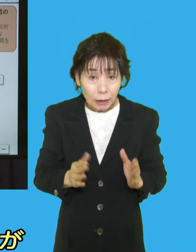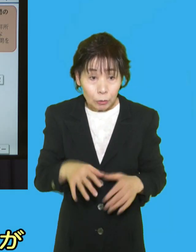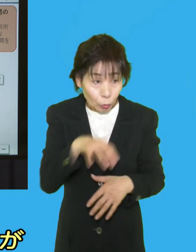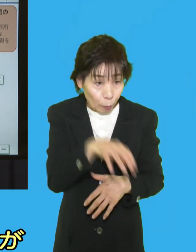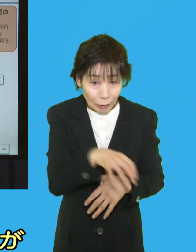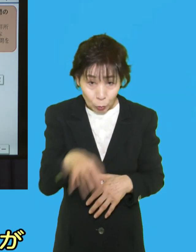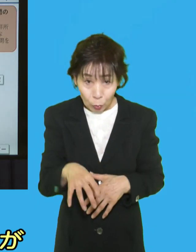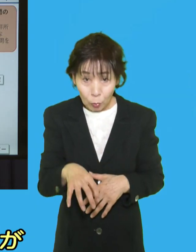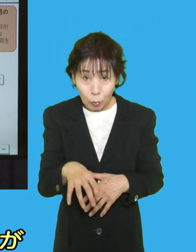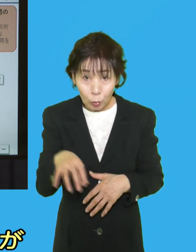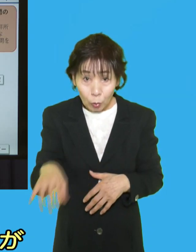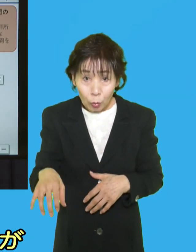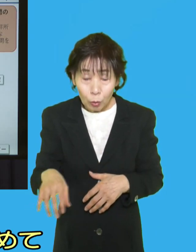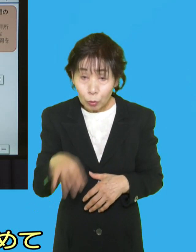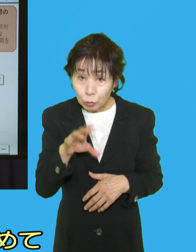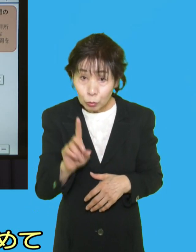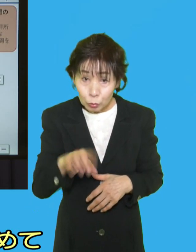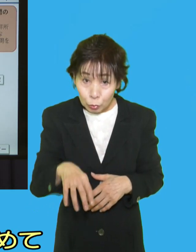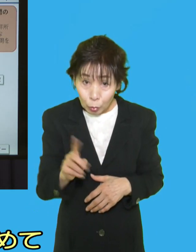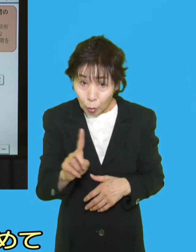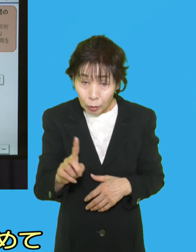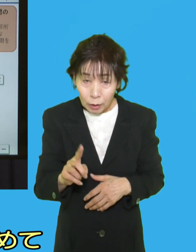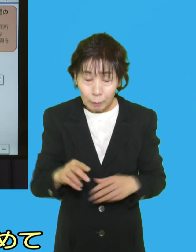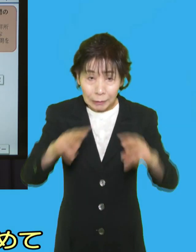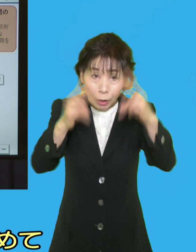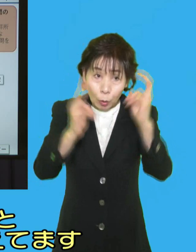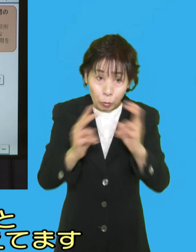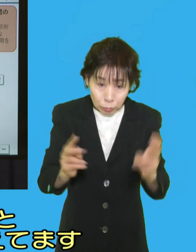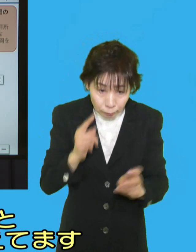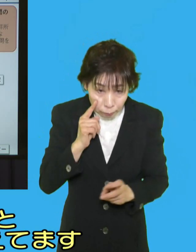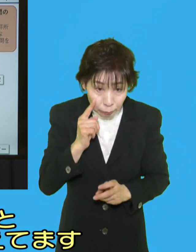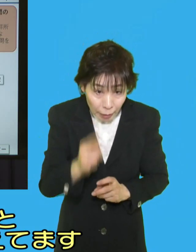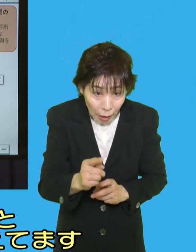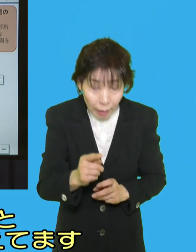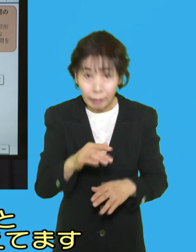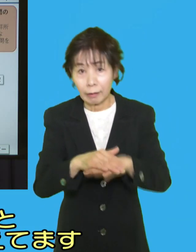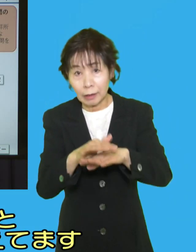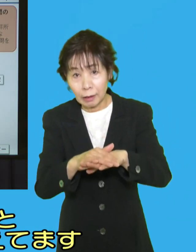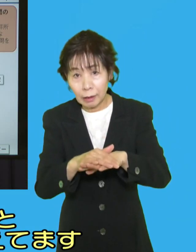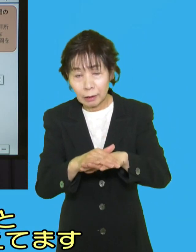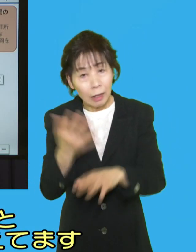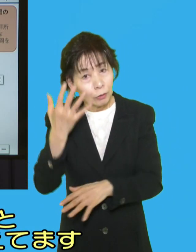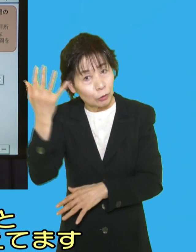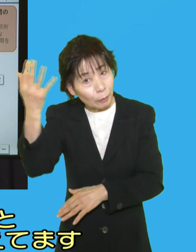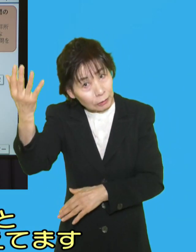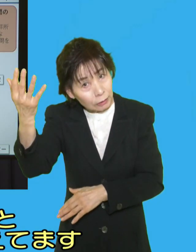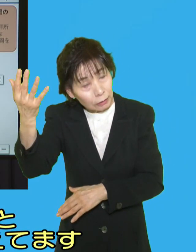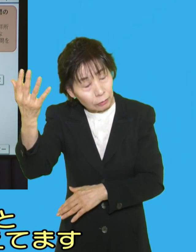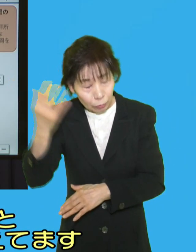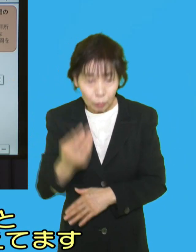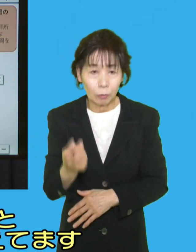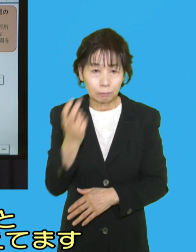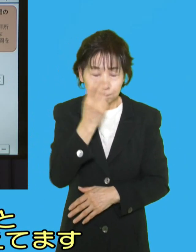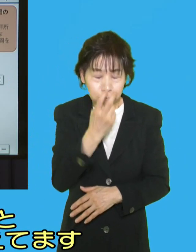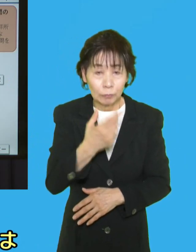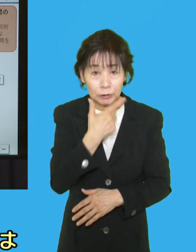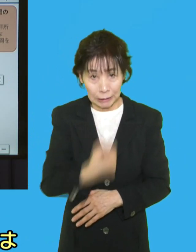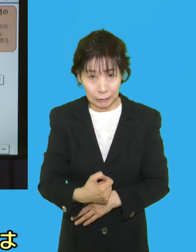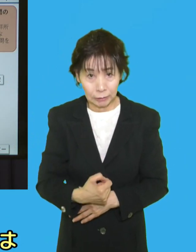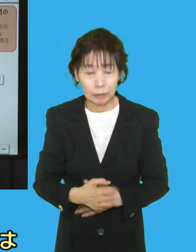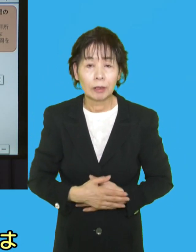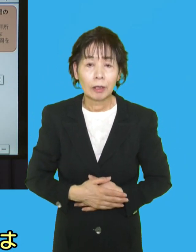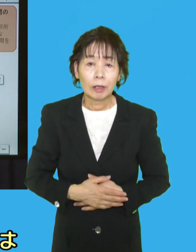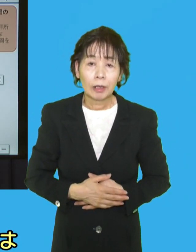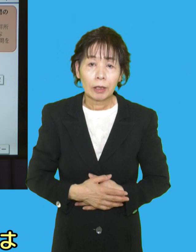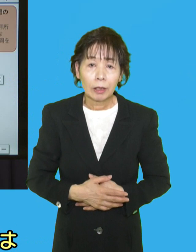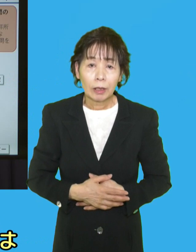所が古墳群の見え方も含めてですが望ましいかということはしっかりと検証したいなというふうに考えています。